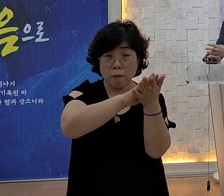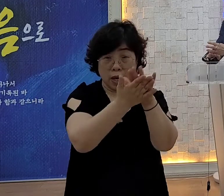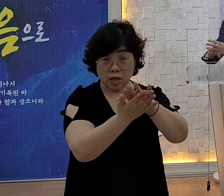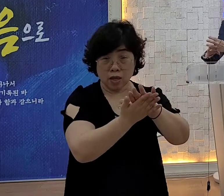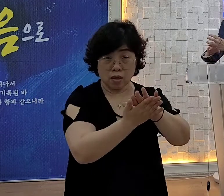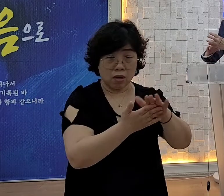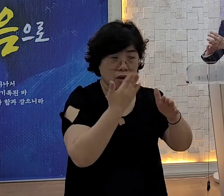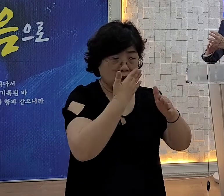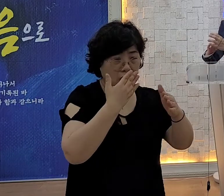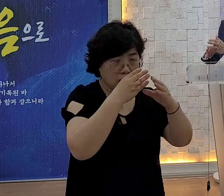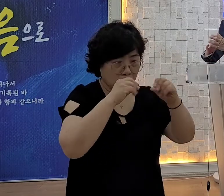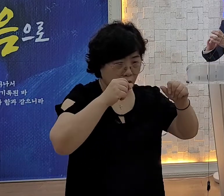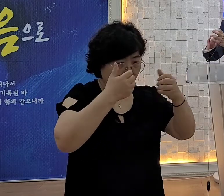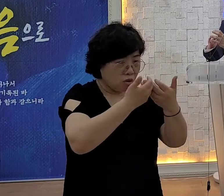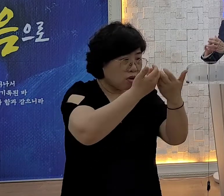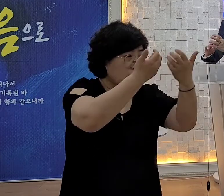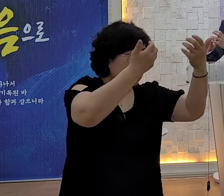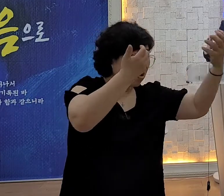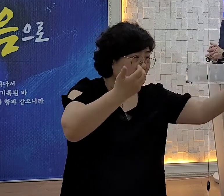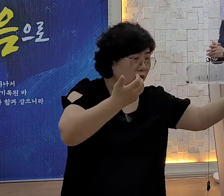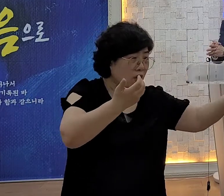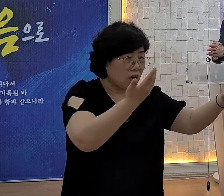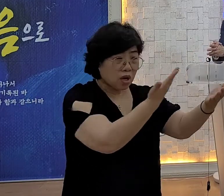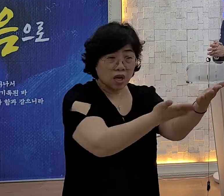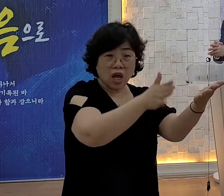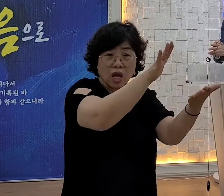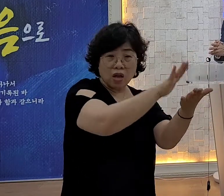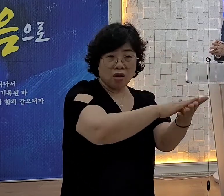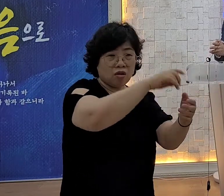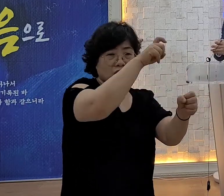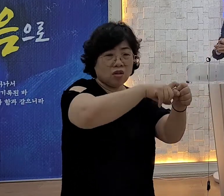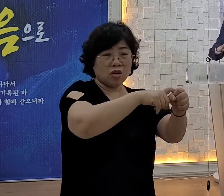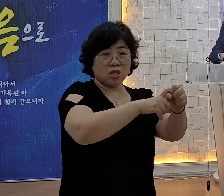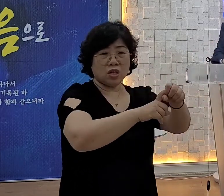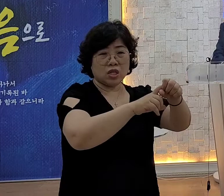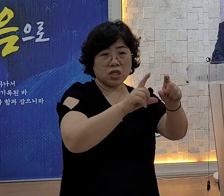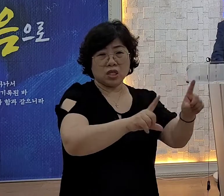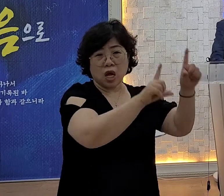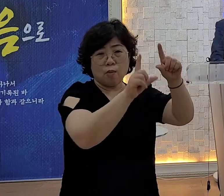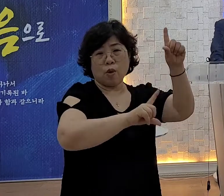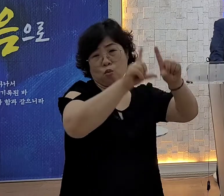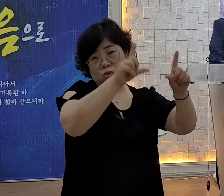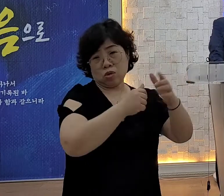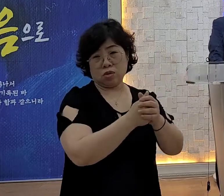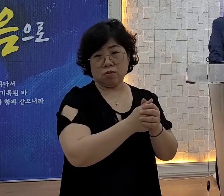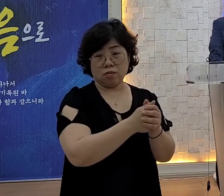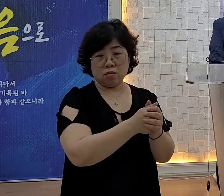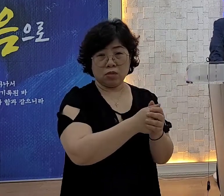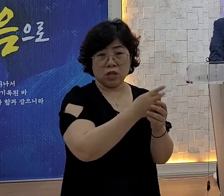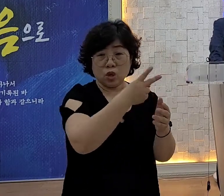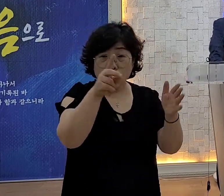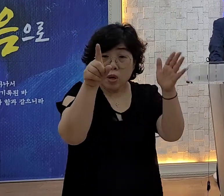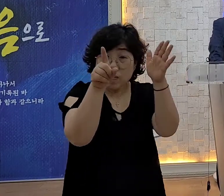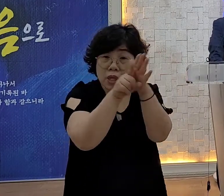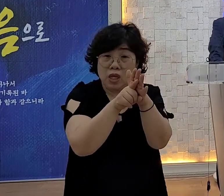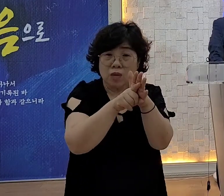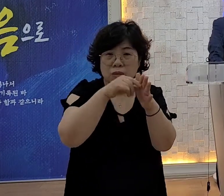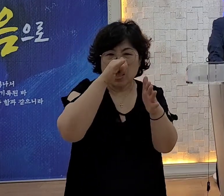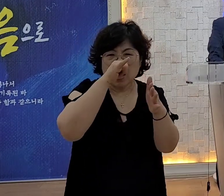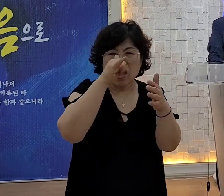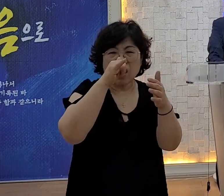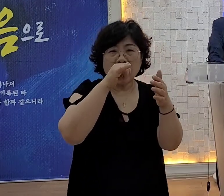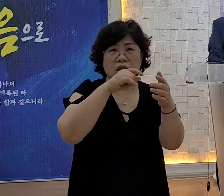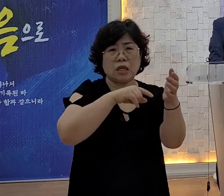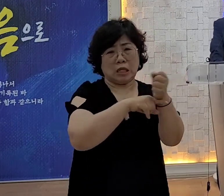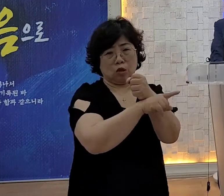가는 인생 대전환의 출발점. 자, 이게 바로 믿음이 보여주는 아브라함의